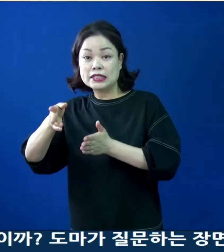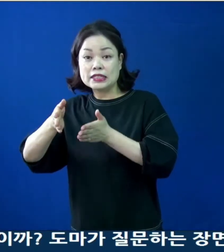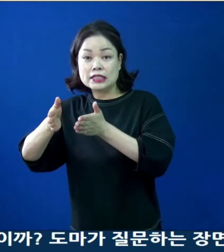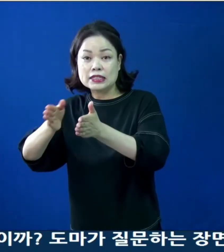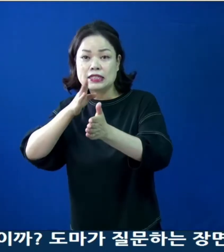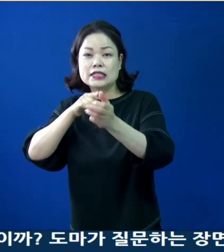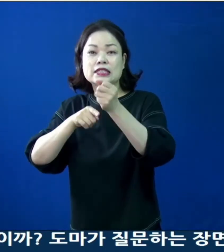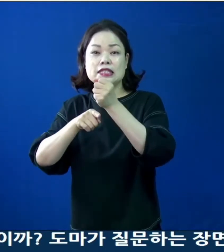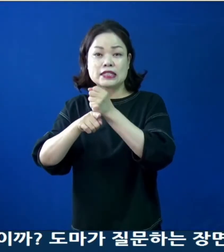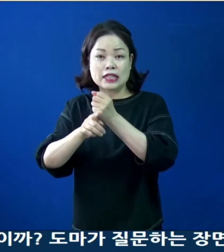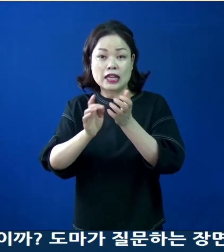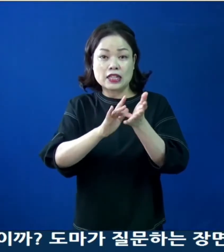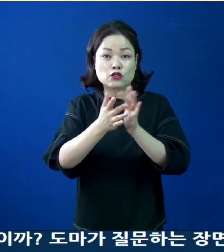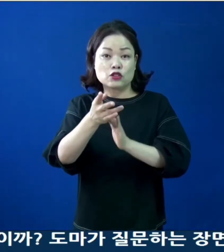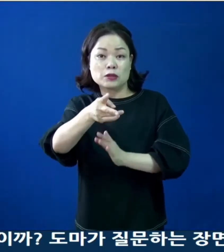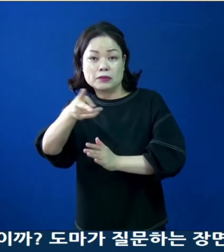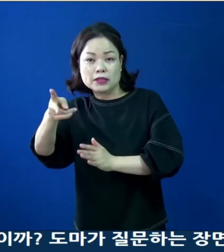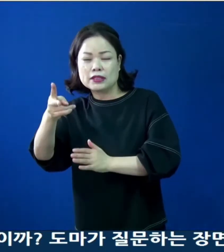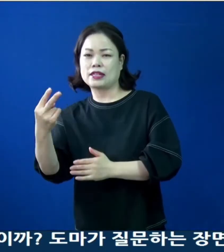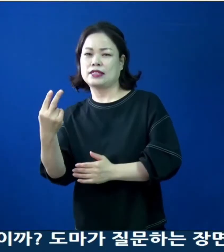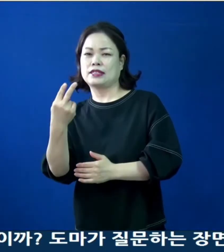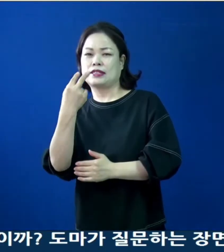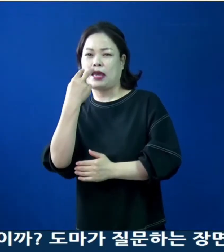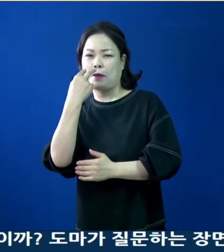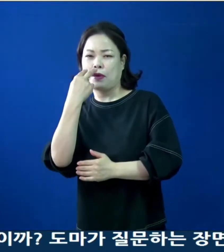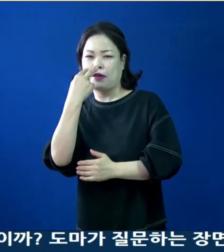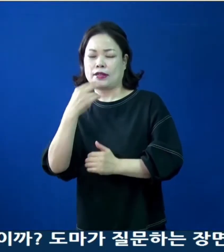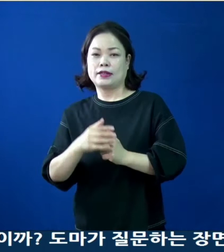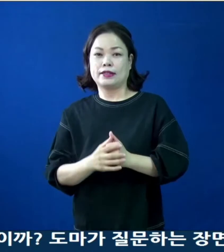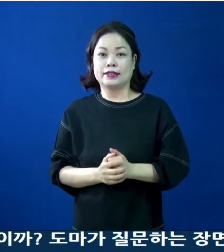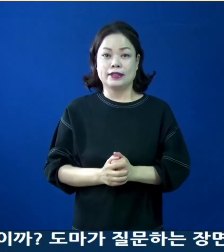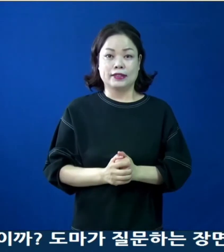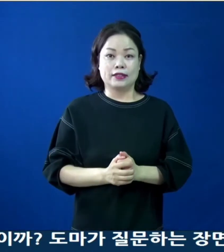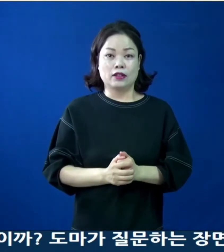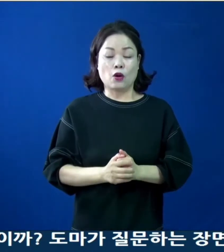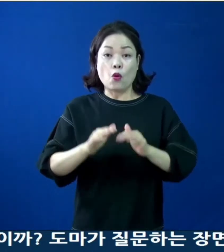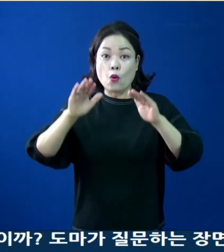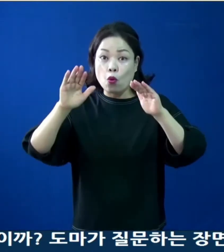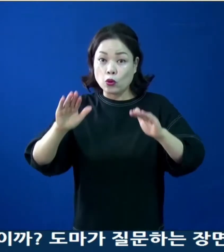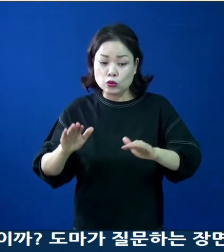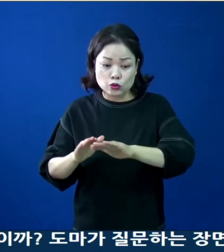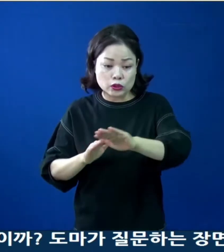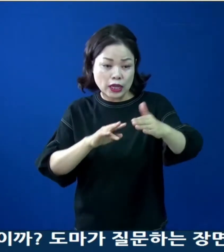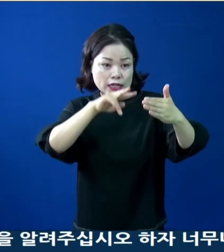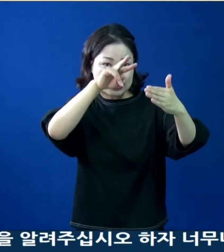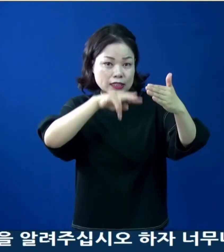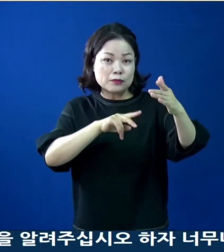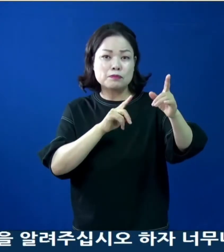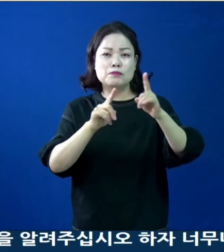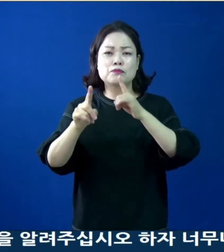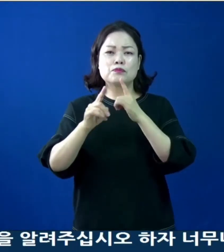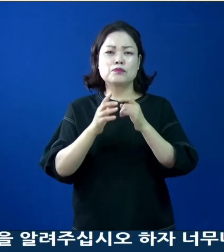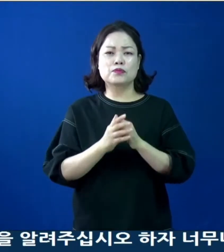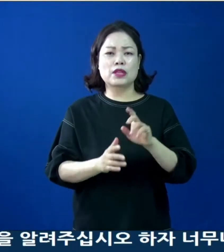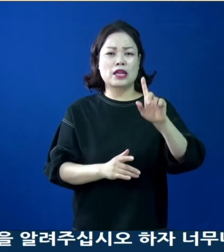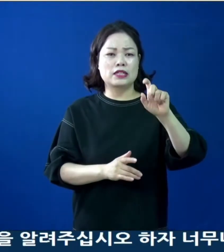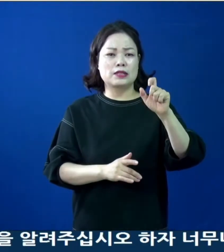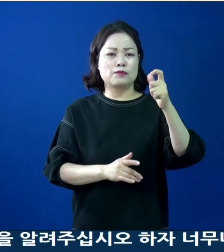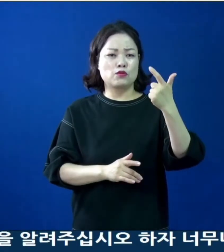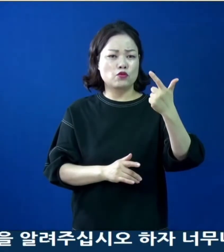진리다. 내가 생명이다 라고 말씀하십니다. 그러면 오늘 우리가 읽은 말씀은 16,